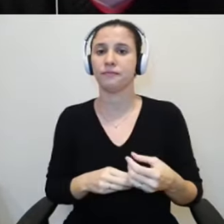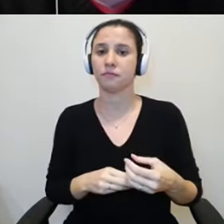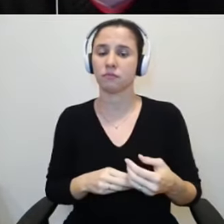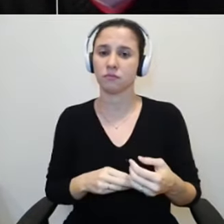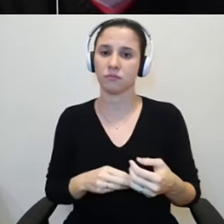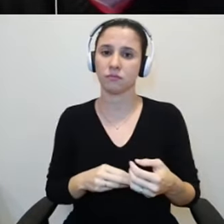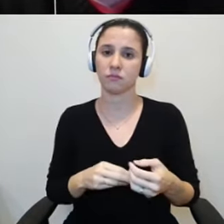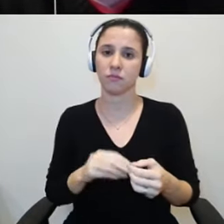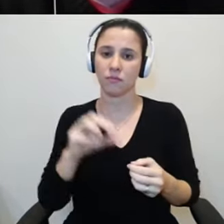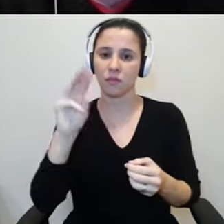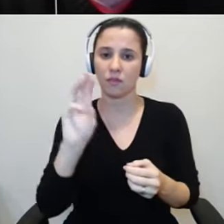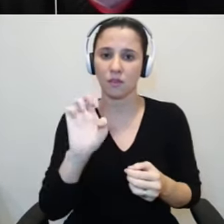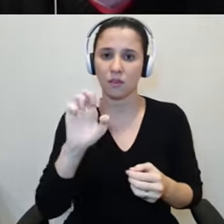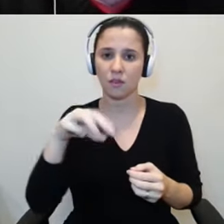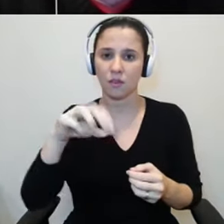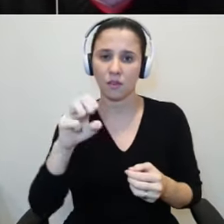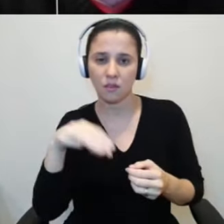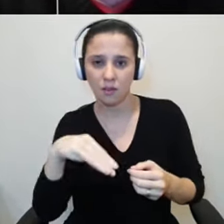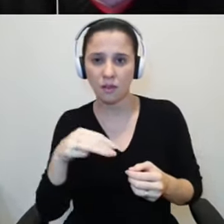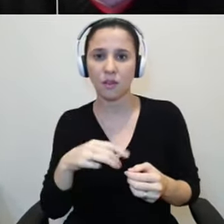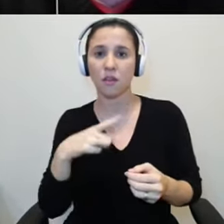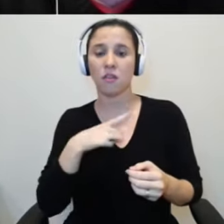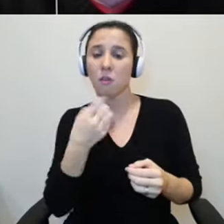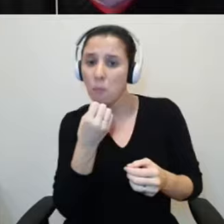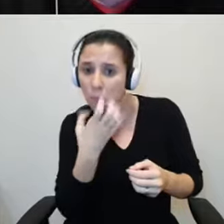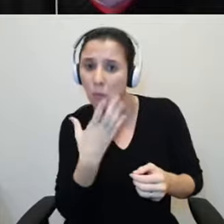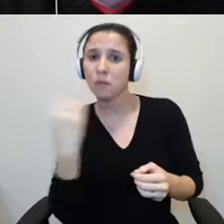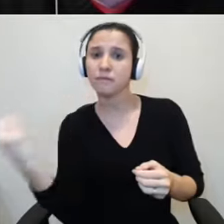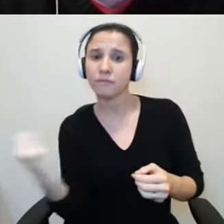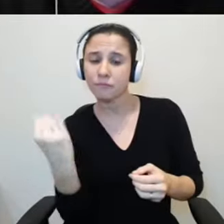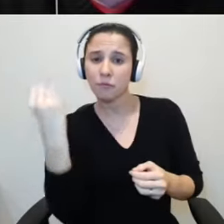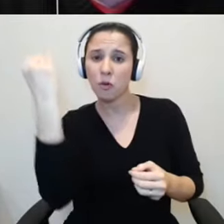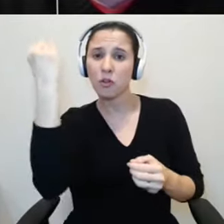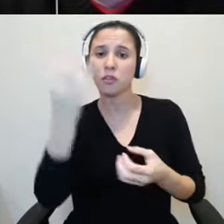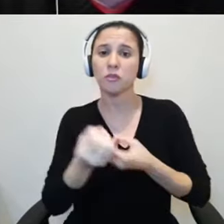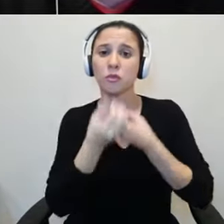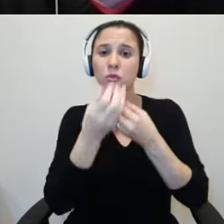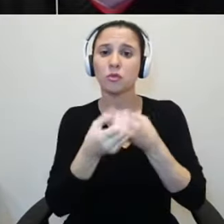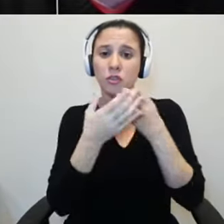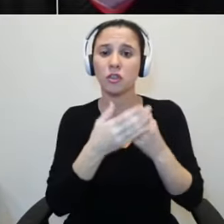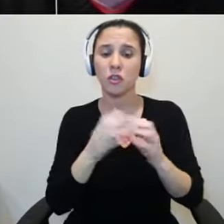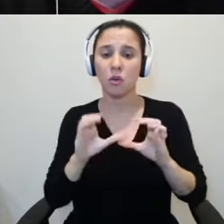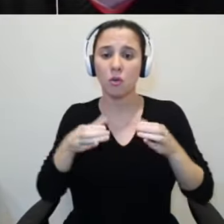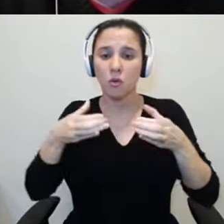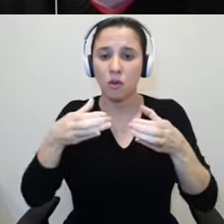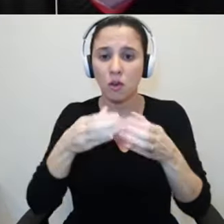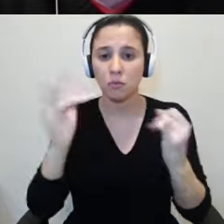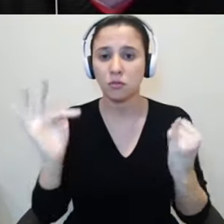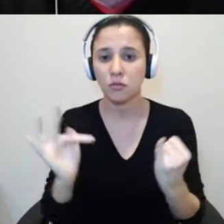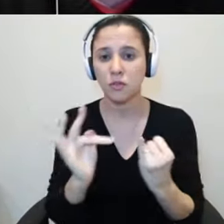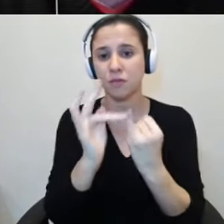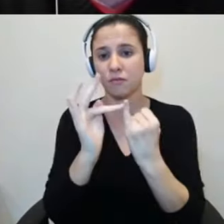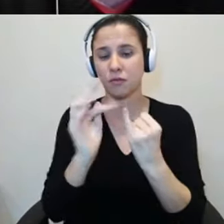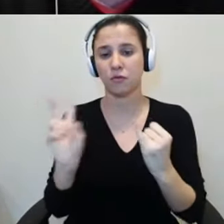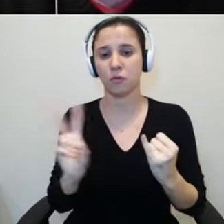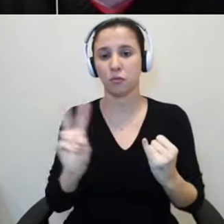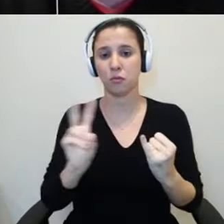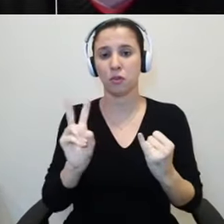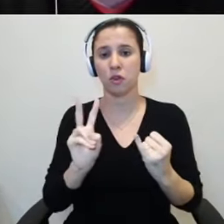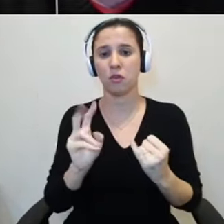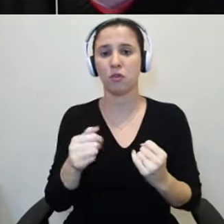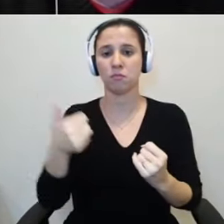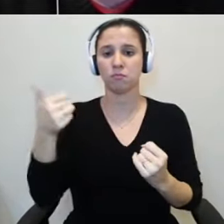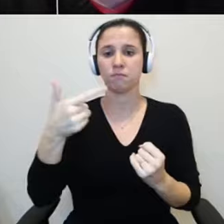que o campus do Poranga, ficou em terceiro lugar na cidade entre todas as escolas. Então, nós tivemos um